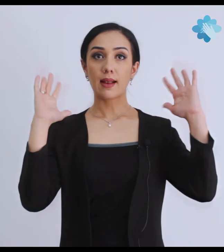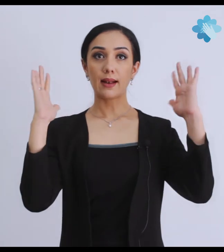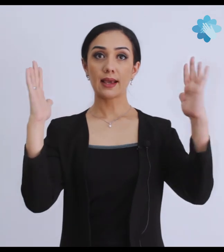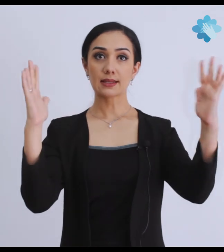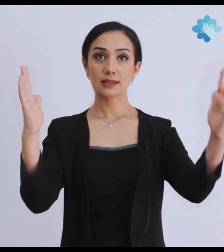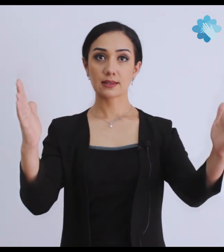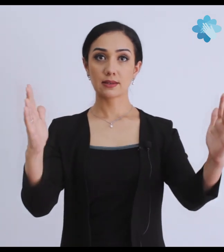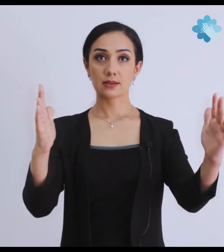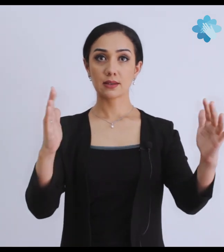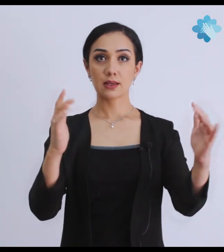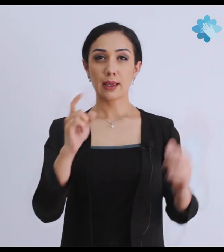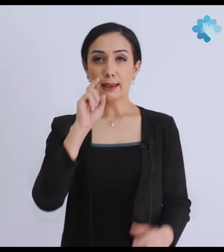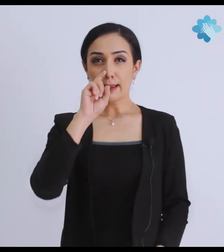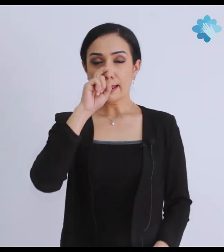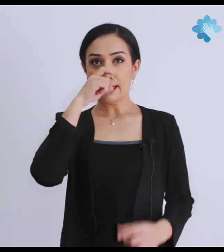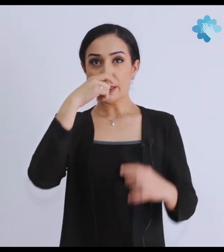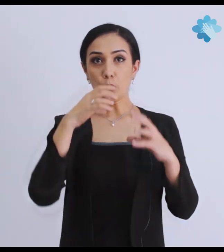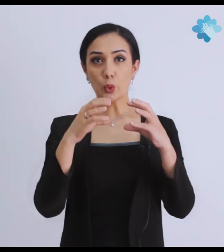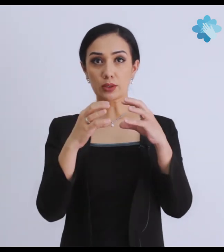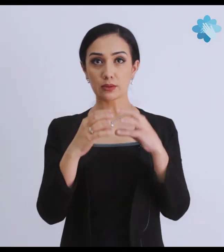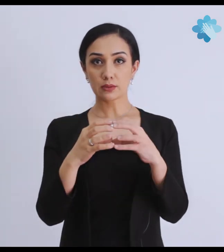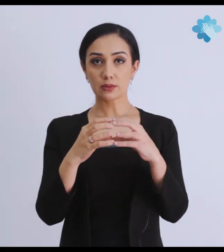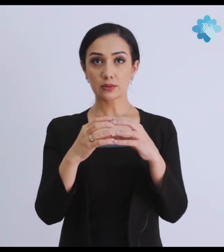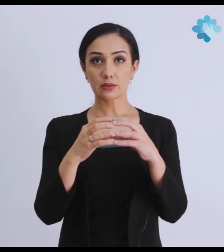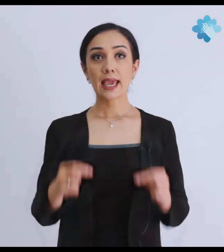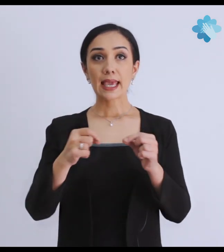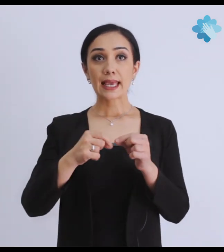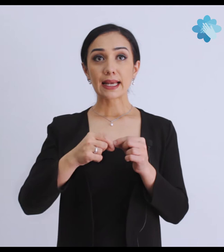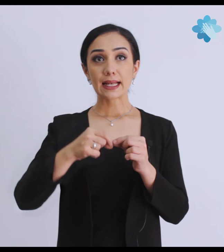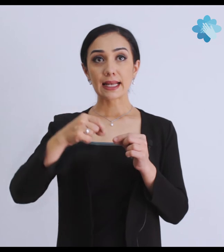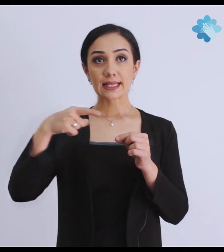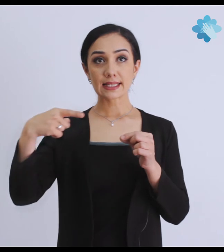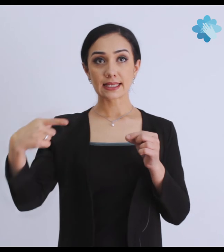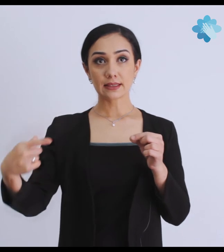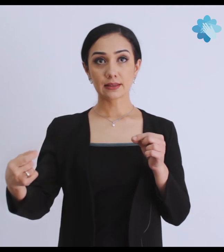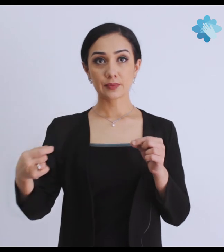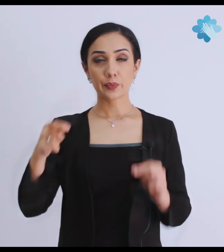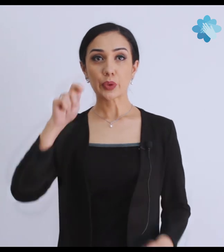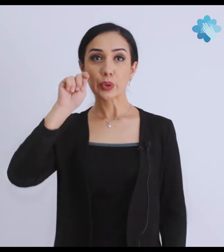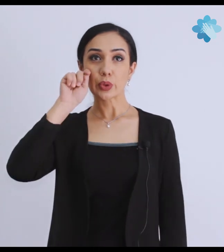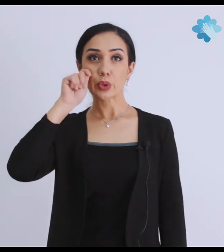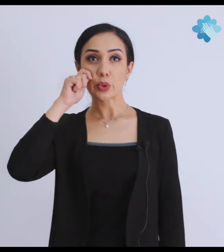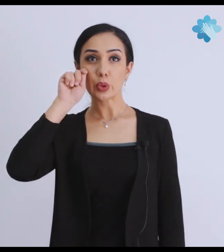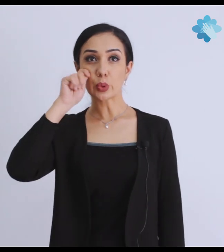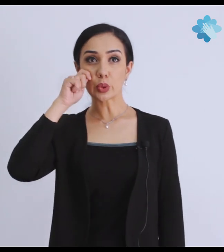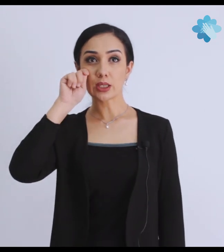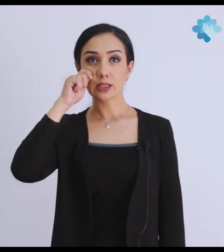лес лимон листья лук